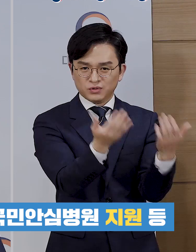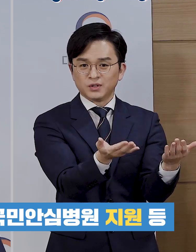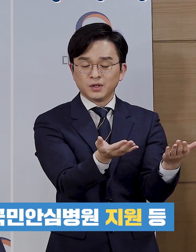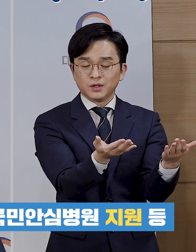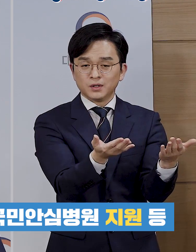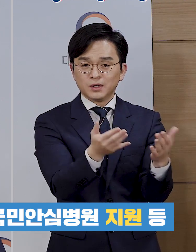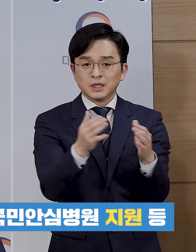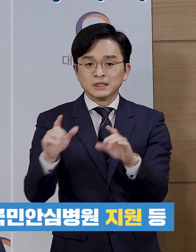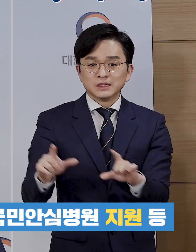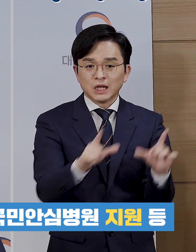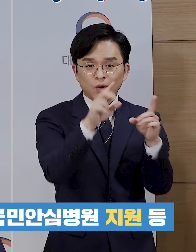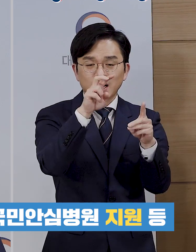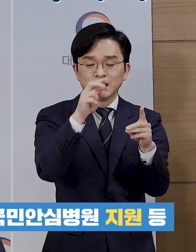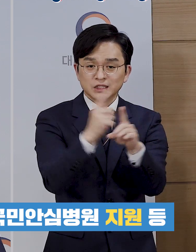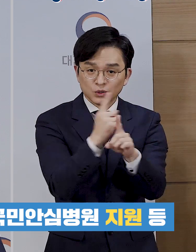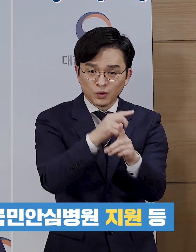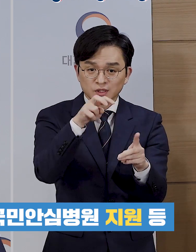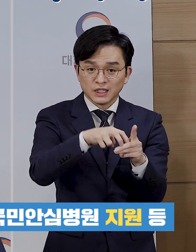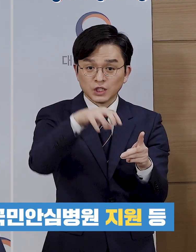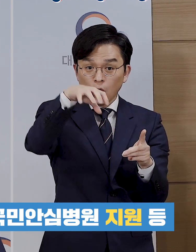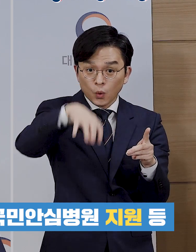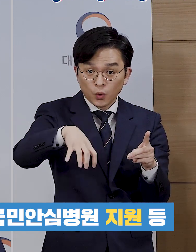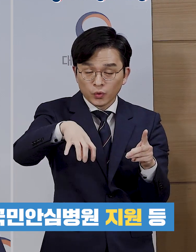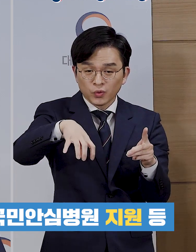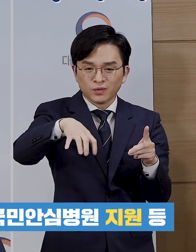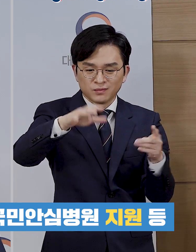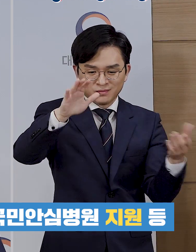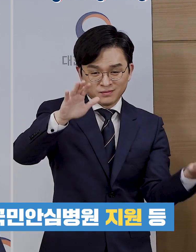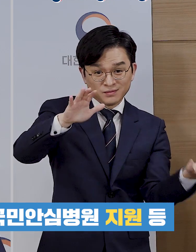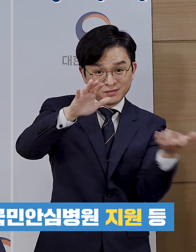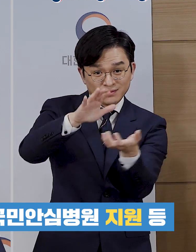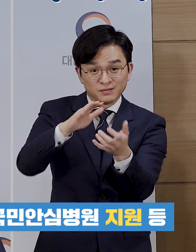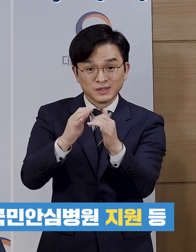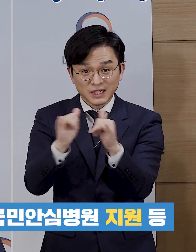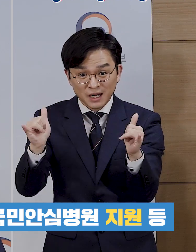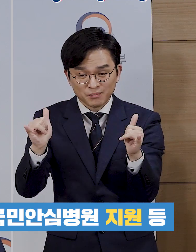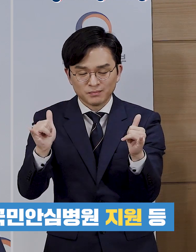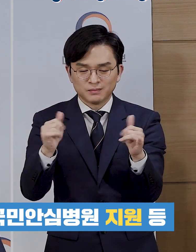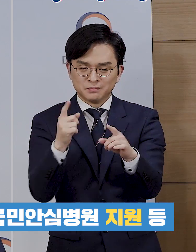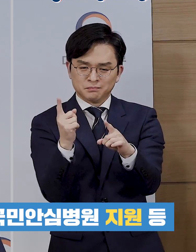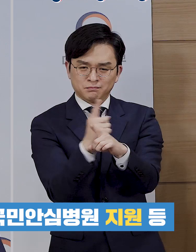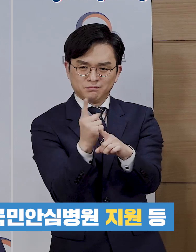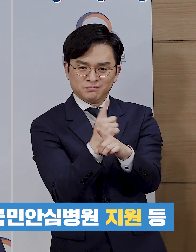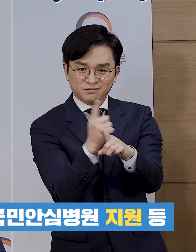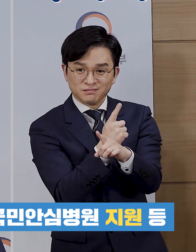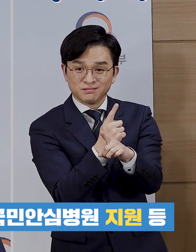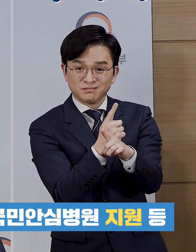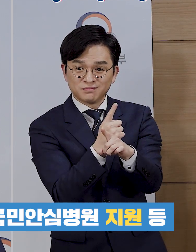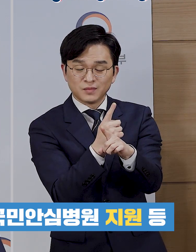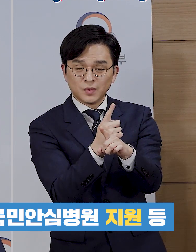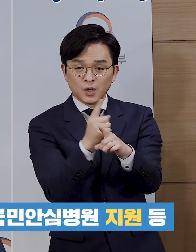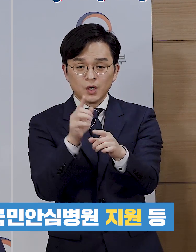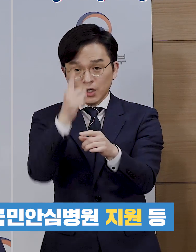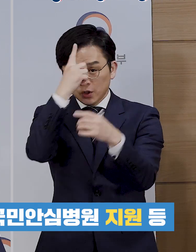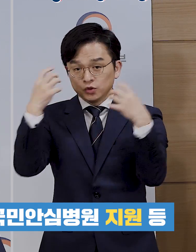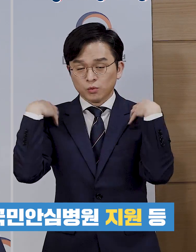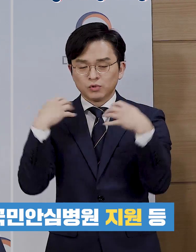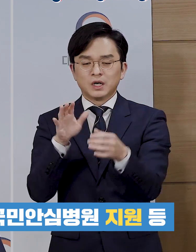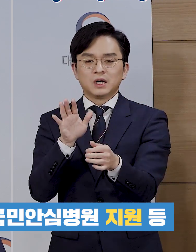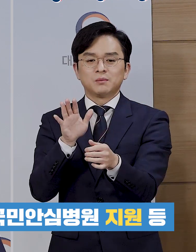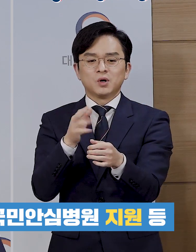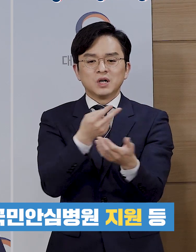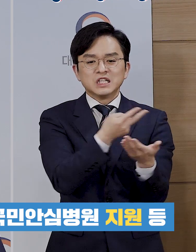생활치료센터에 입소한 환자가 더 잘 치료받을 수 있도록 이분에 준하여 진료비를